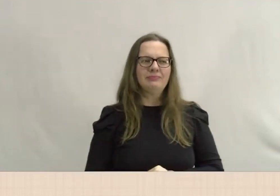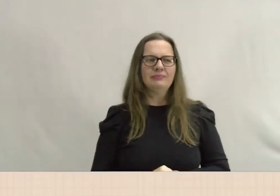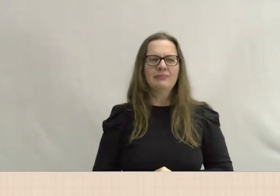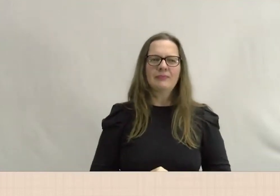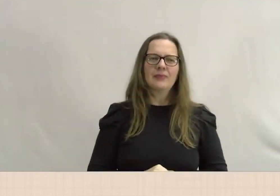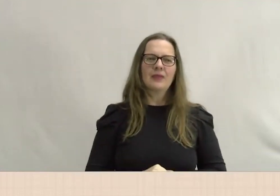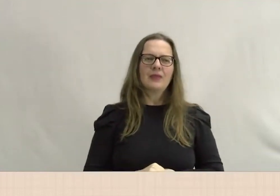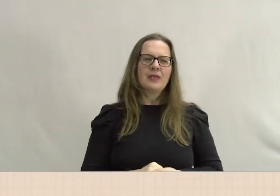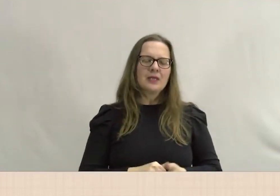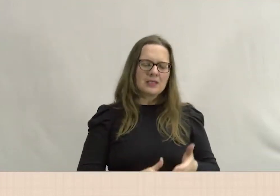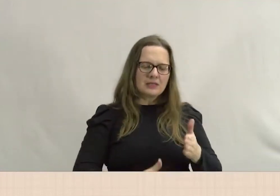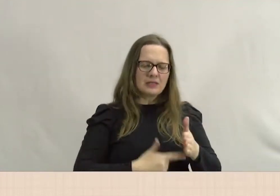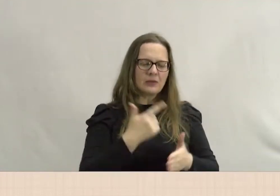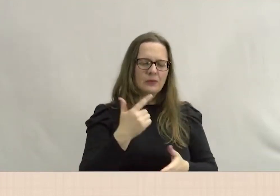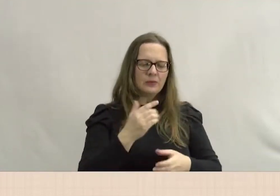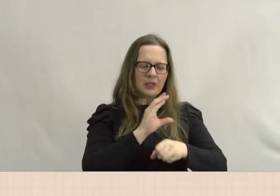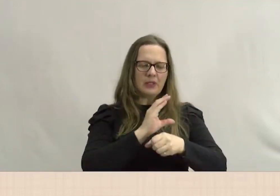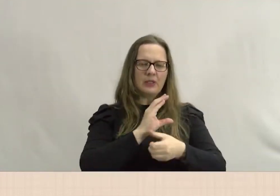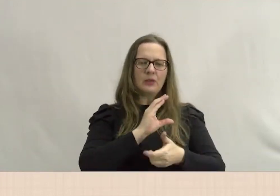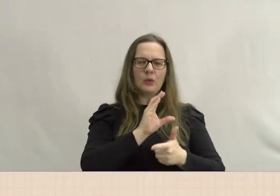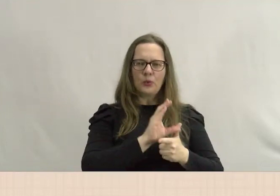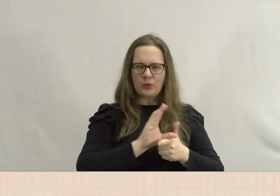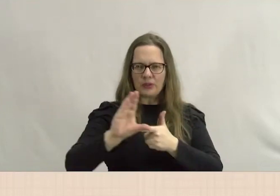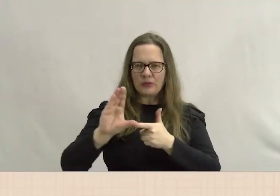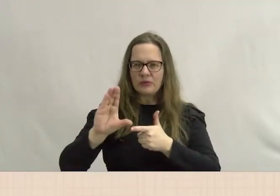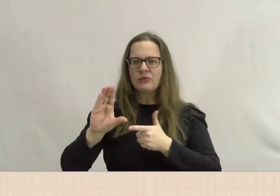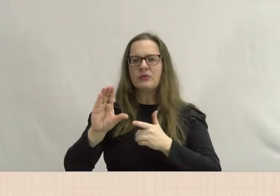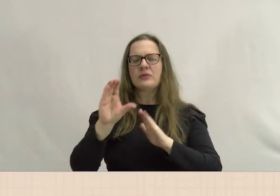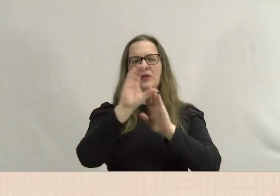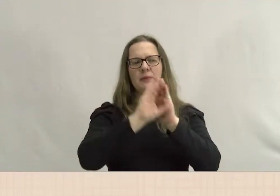2 Coríntios 5, 10.